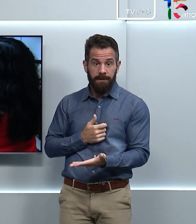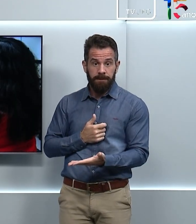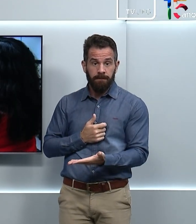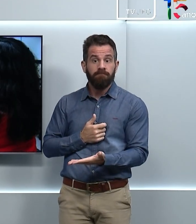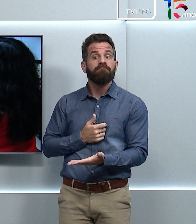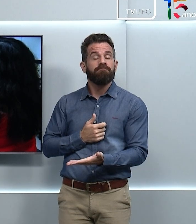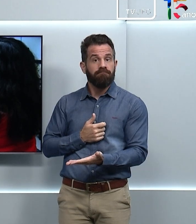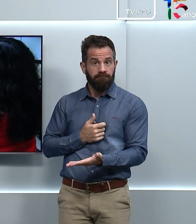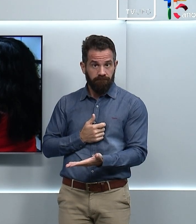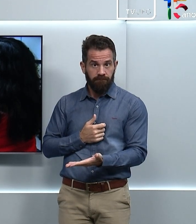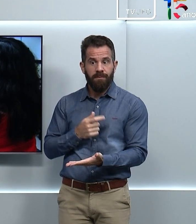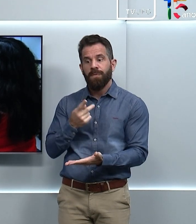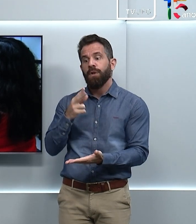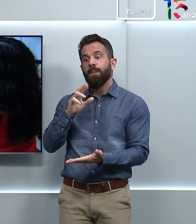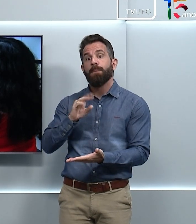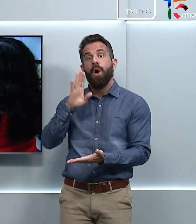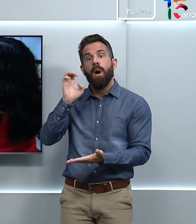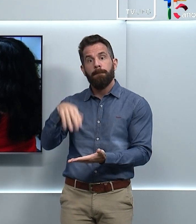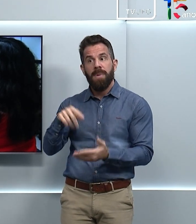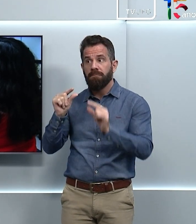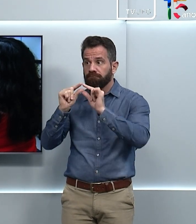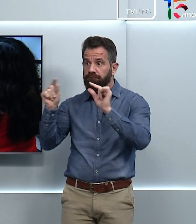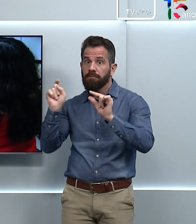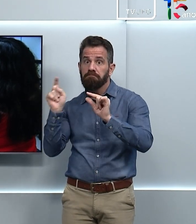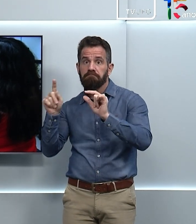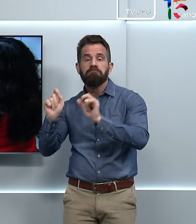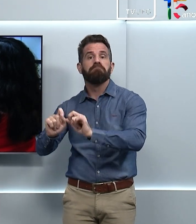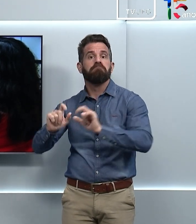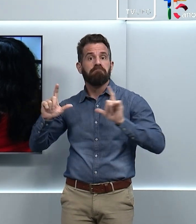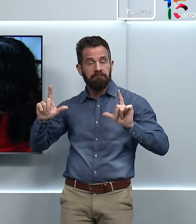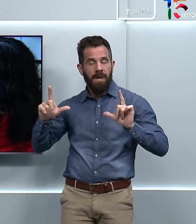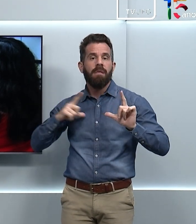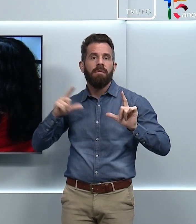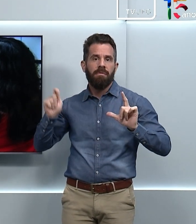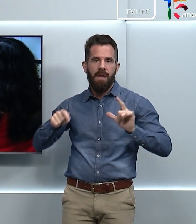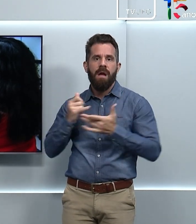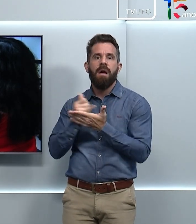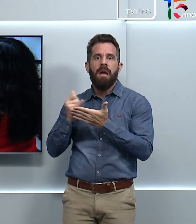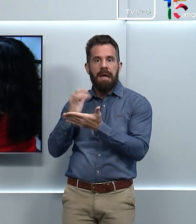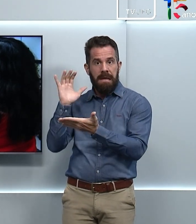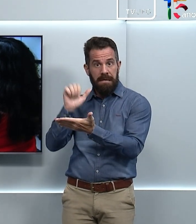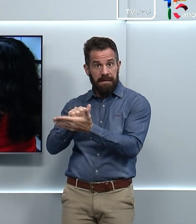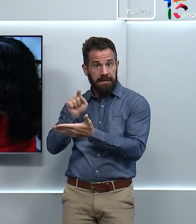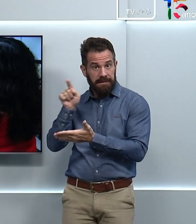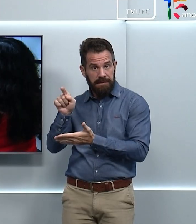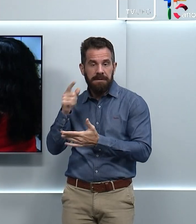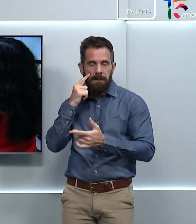na sua tela já, da Organização das Voluntárias de Goiás. O site é ovg.org.br,